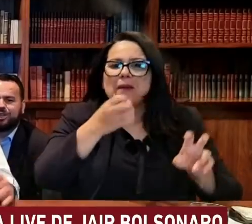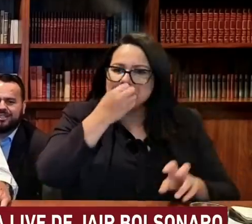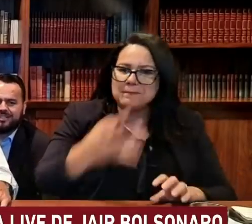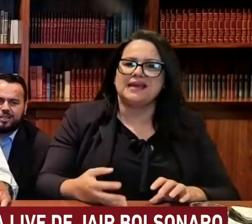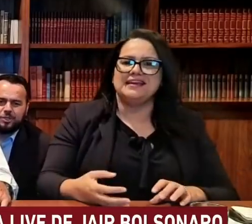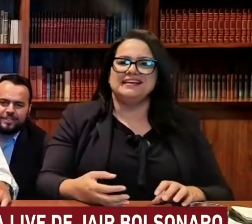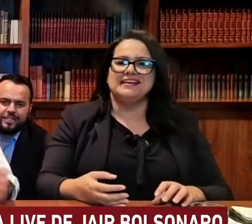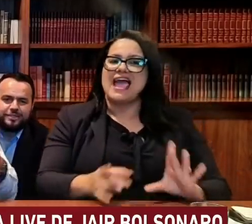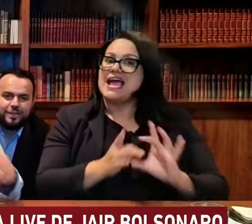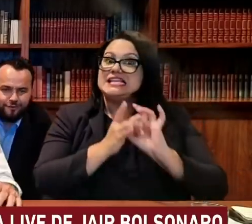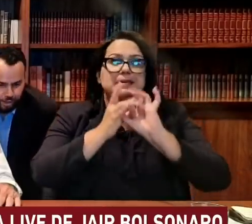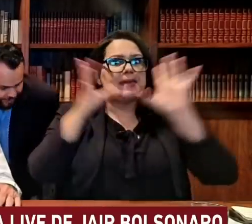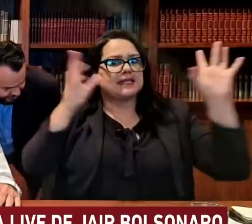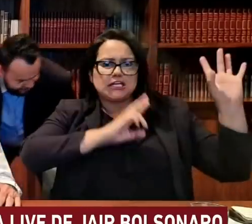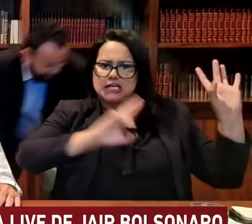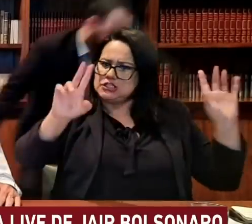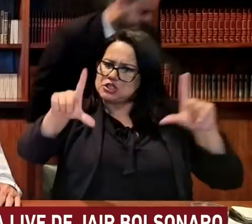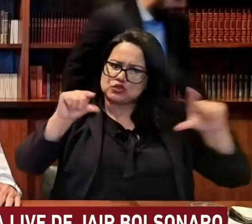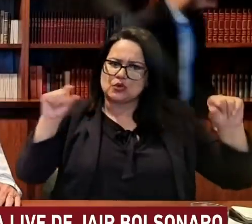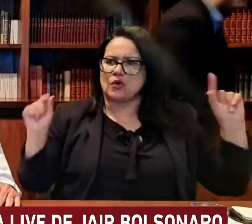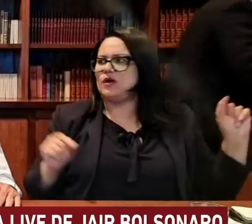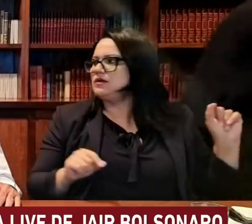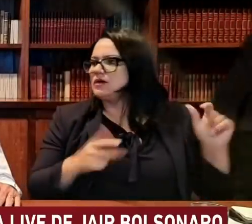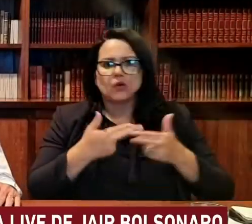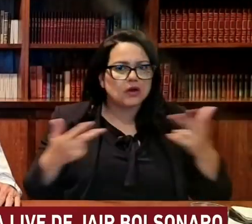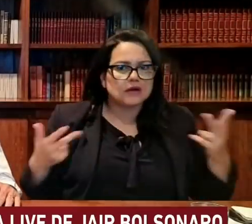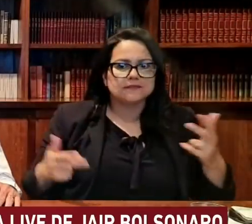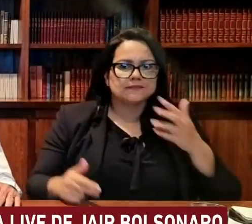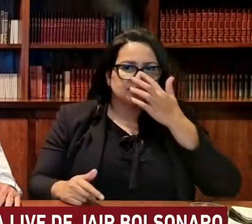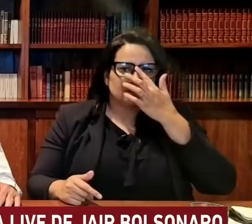liberdade. Liberdade. Valeu, Gil. Obrigado, Gil. Mais alguém aqui mexeu com animal aqui?